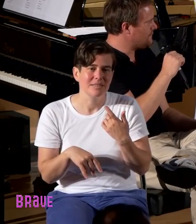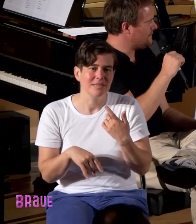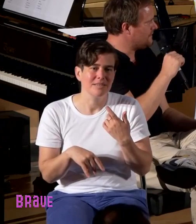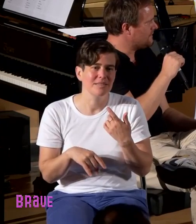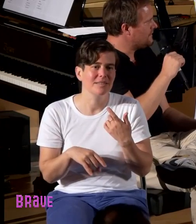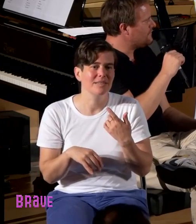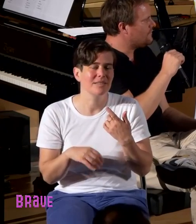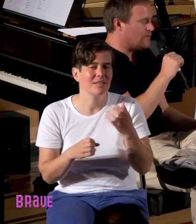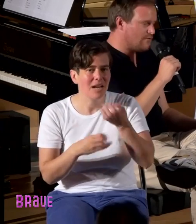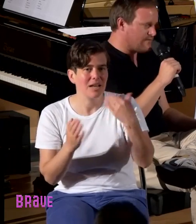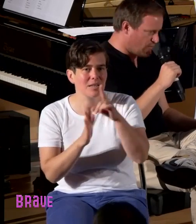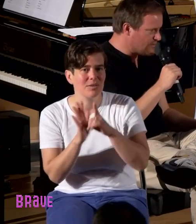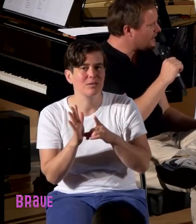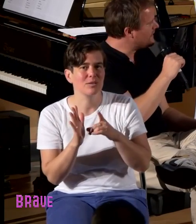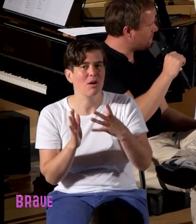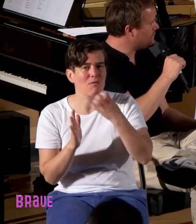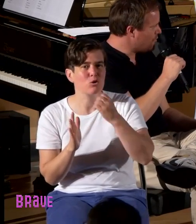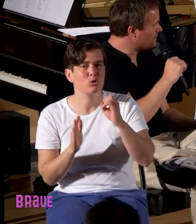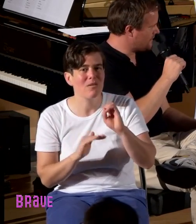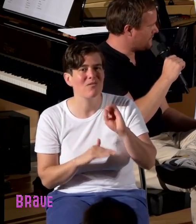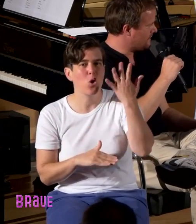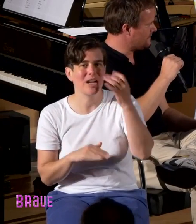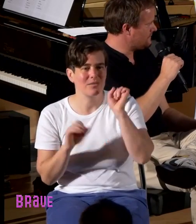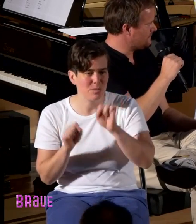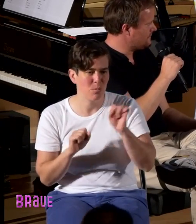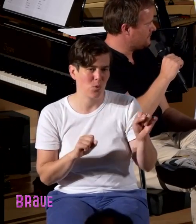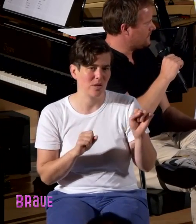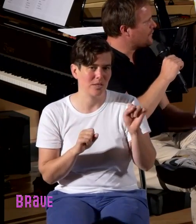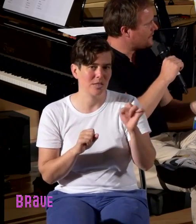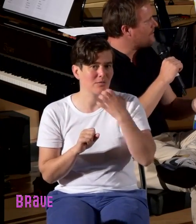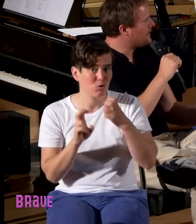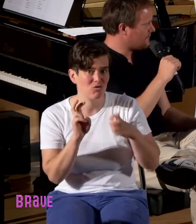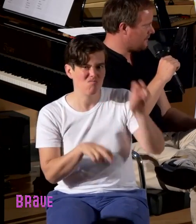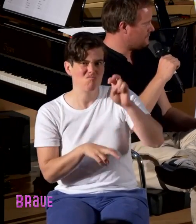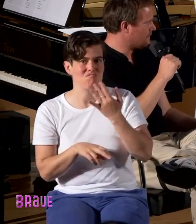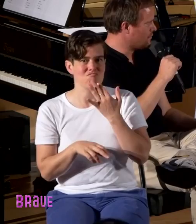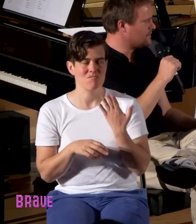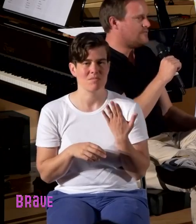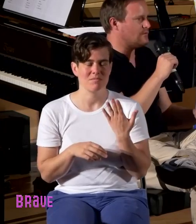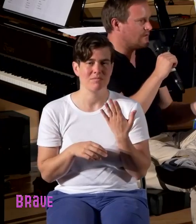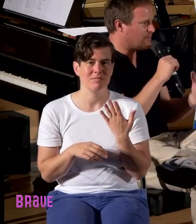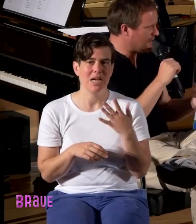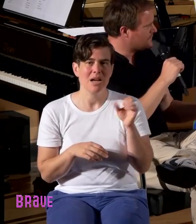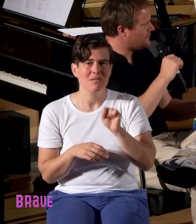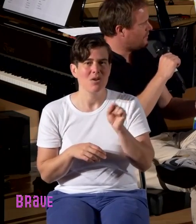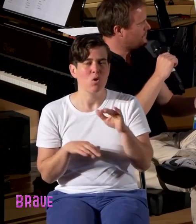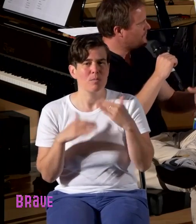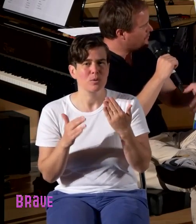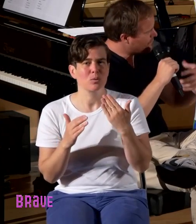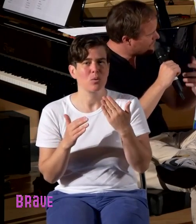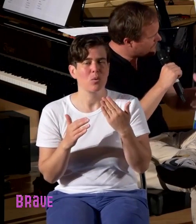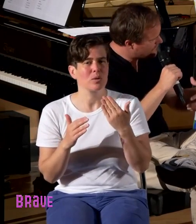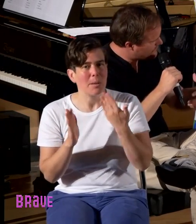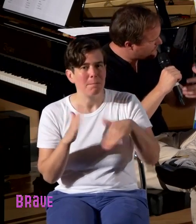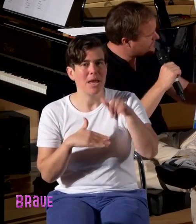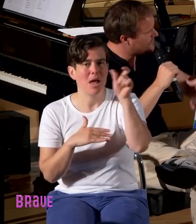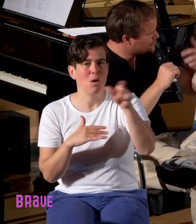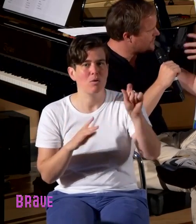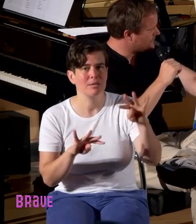klar definiert, wir wollen so erfolgreich wie möglich sein. Aus einem ganz einfachen Grund, weil unsere Plattform, um